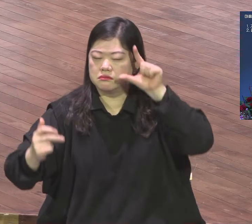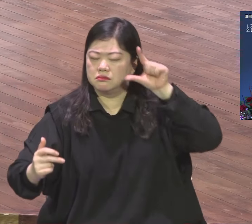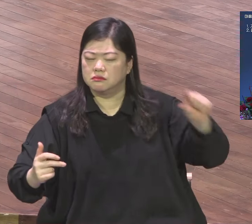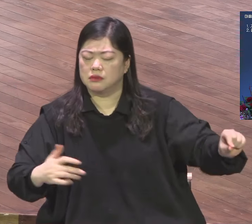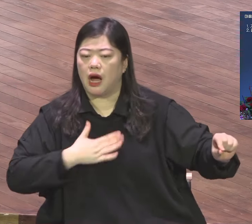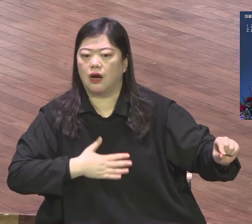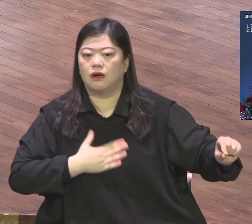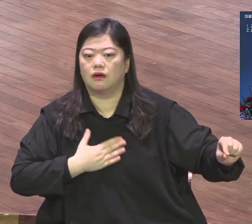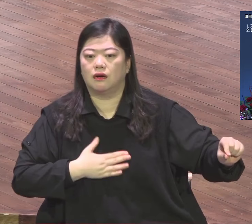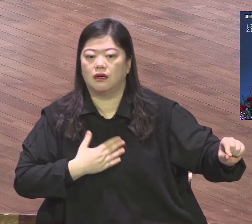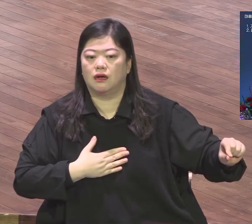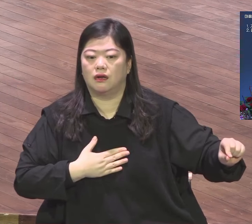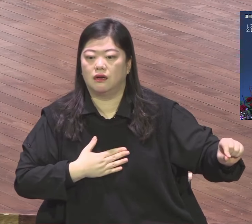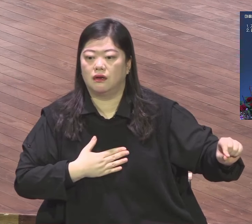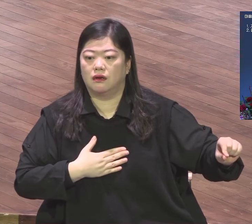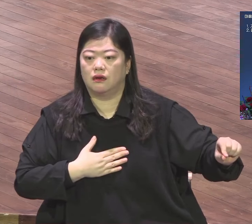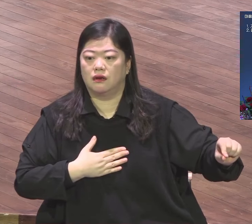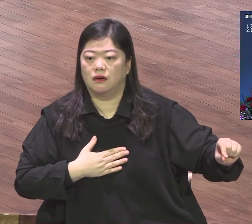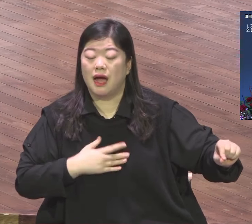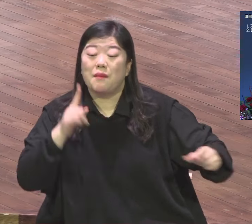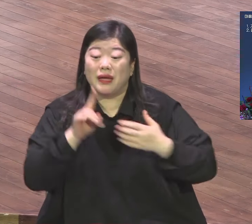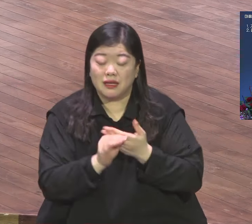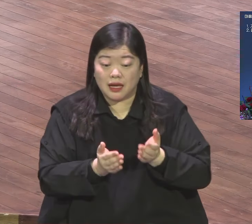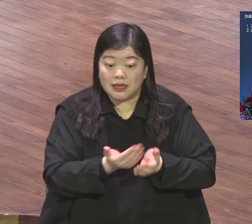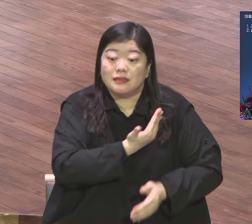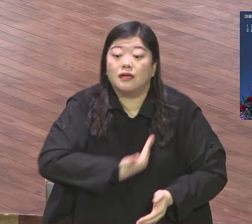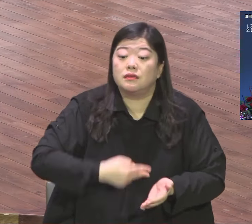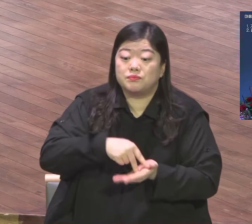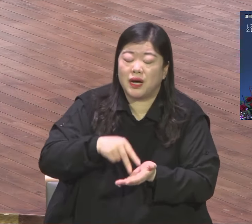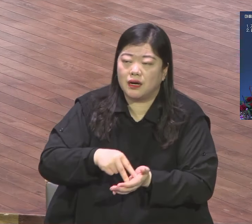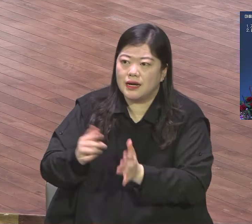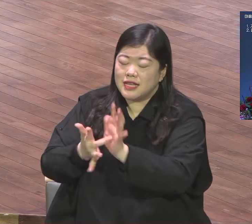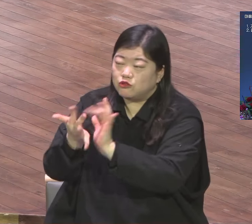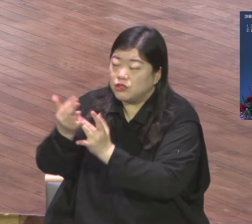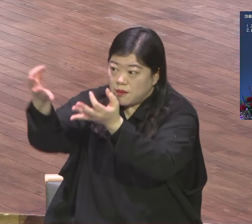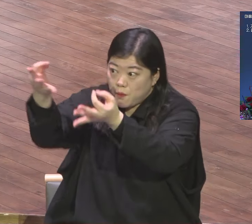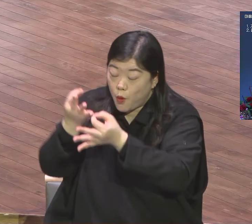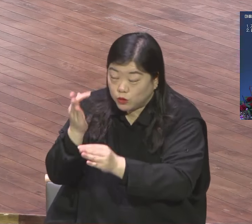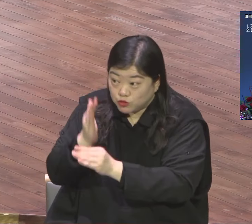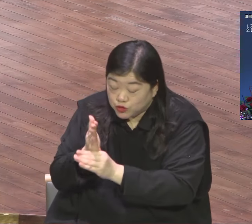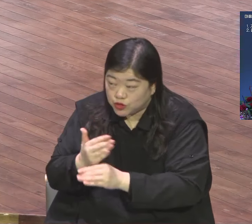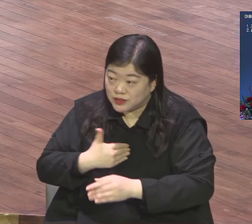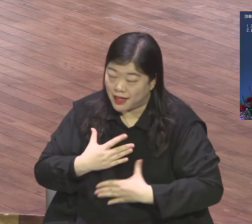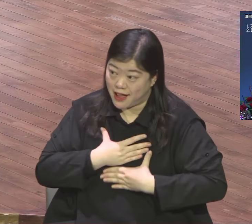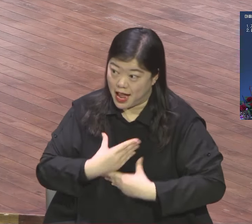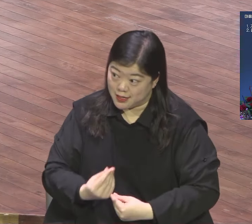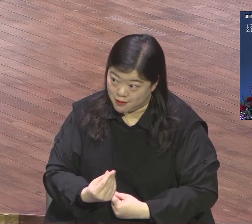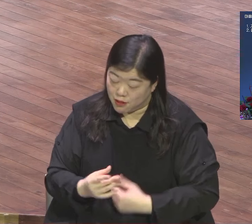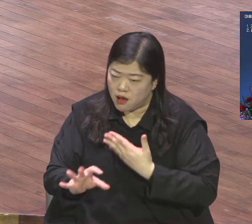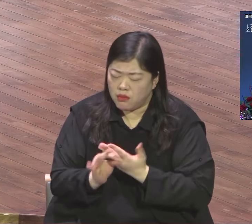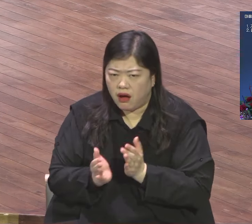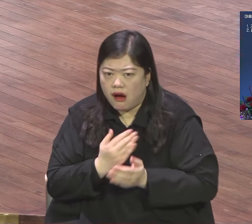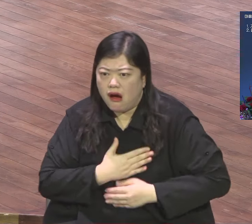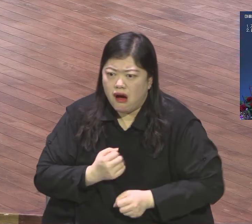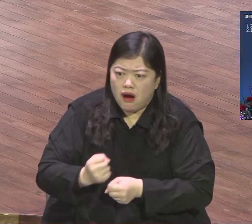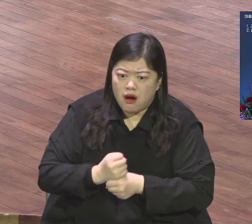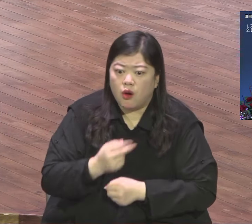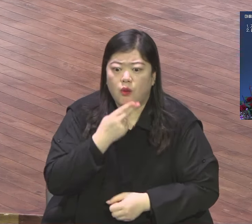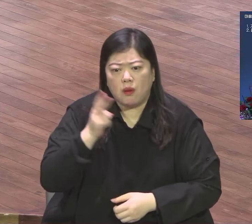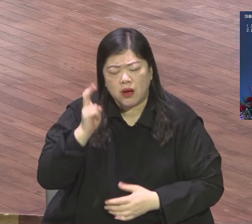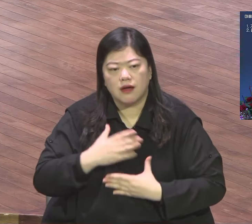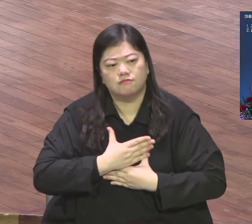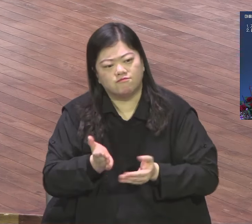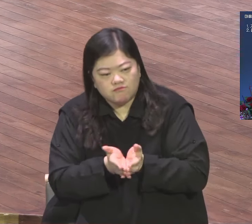제자들이 이 알고 계신다는 사실을 알았더라면 두려움에 빠지지 않겠죠. 또 오셔가 건져주겠지 할 텐데